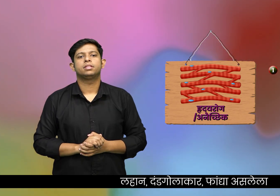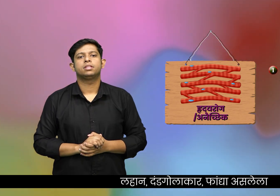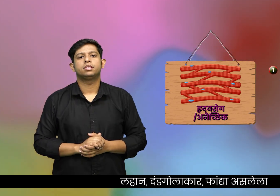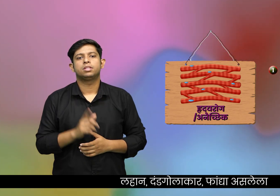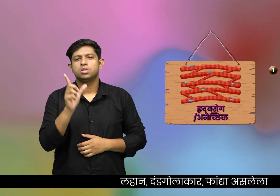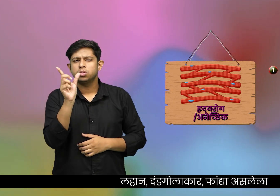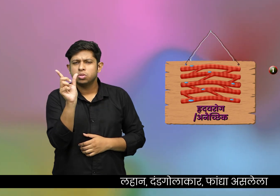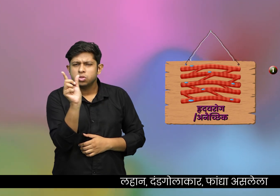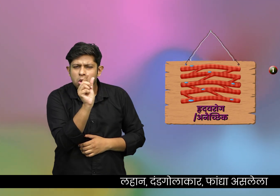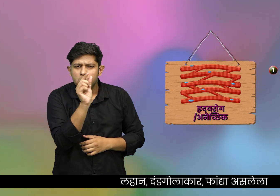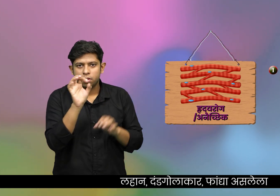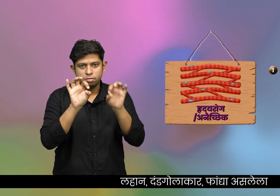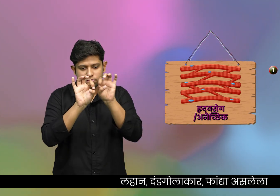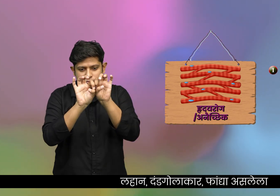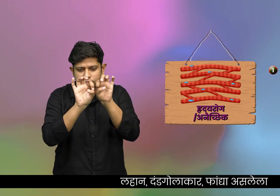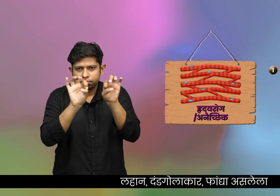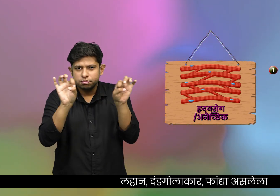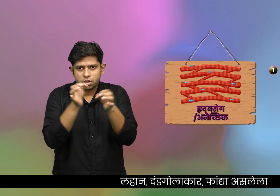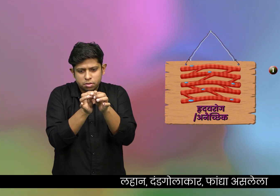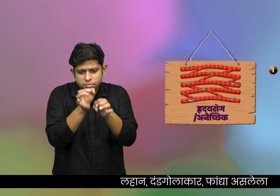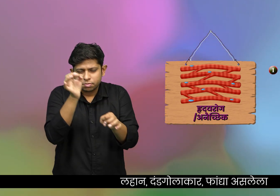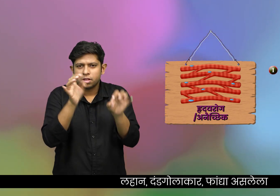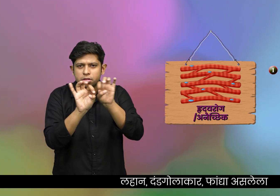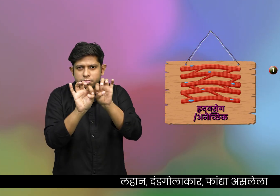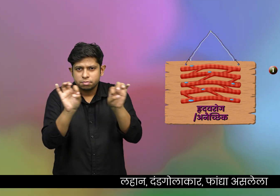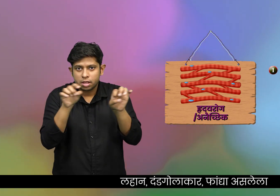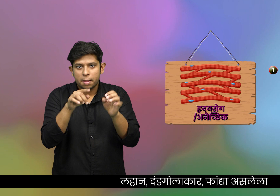लहान दंडगोलाकार फांद्या असलेला